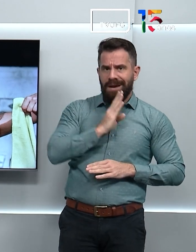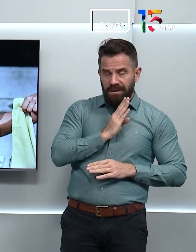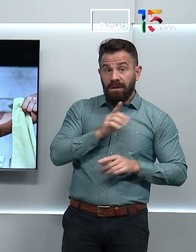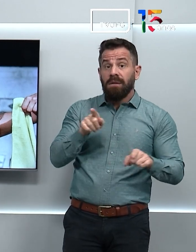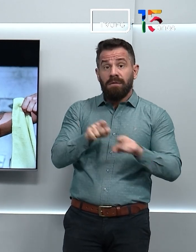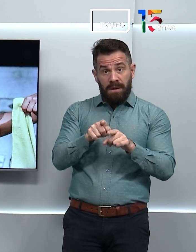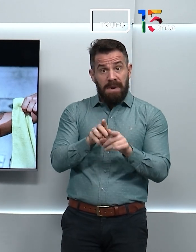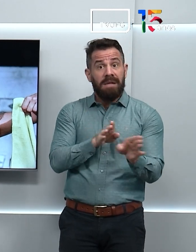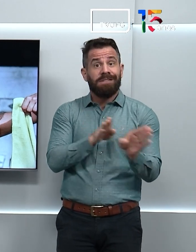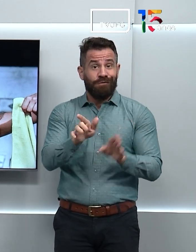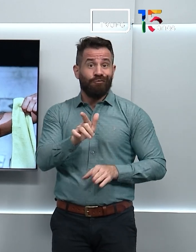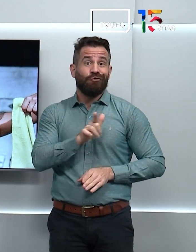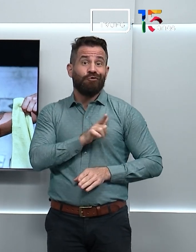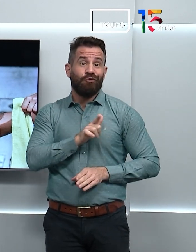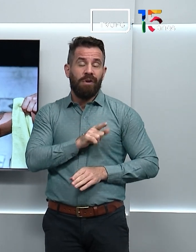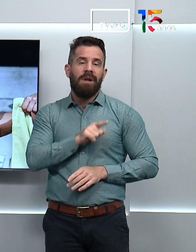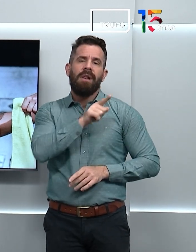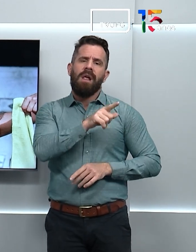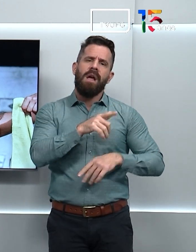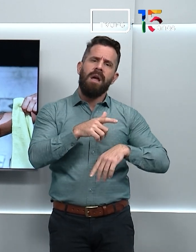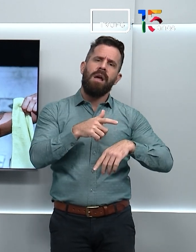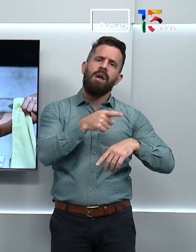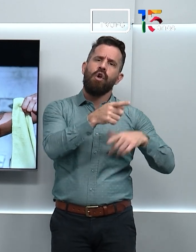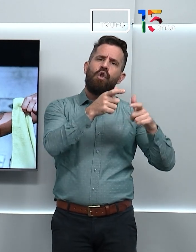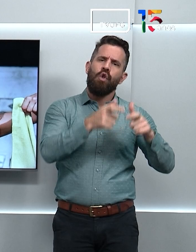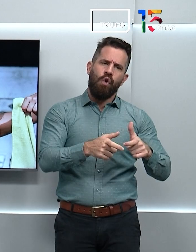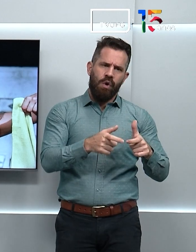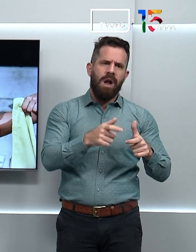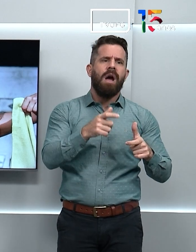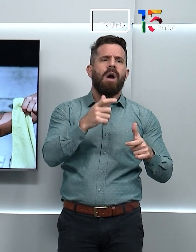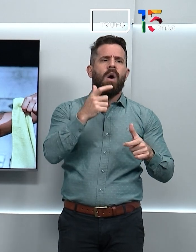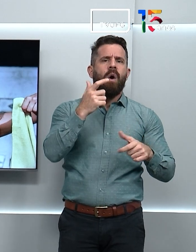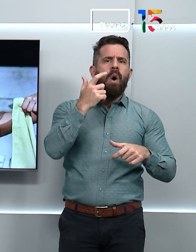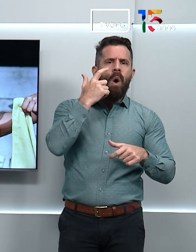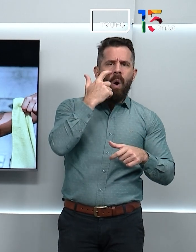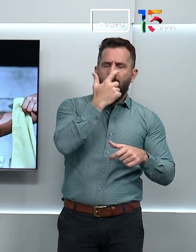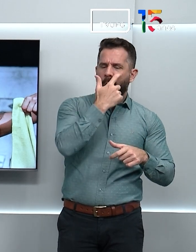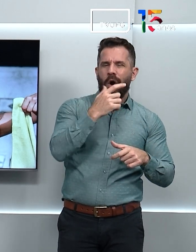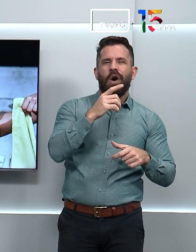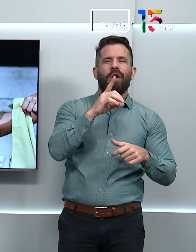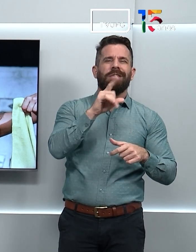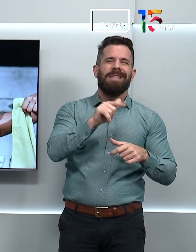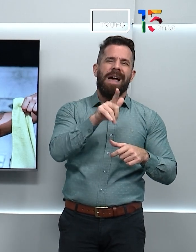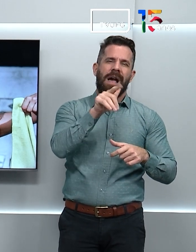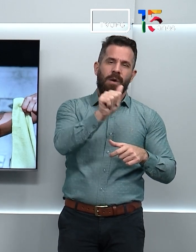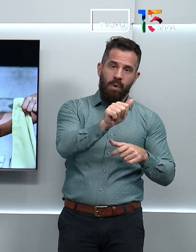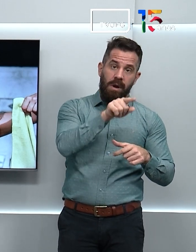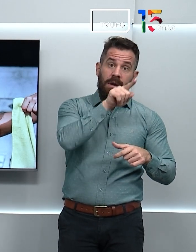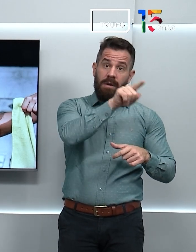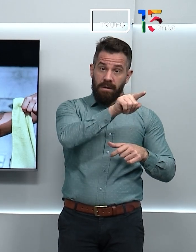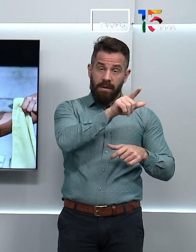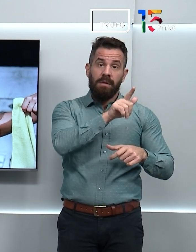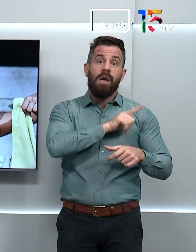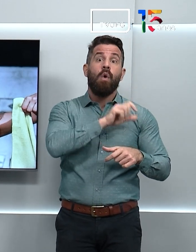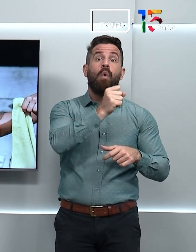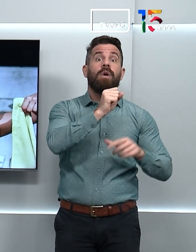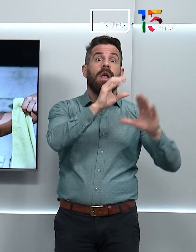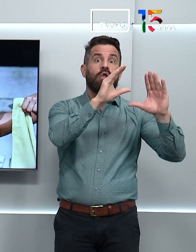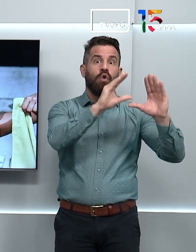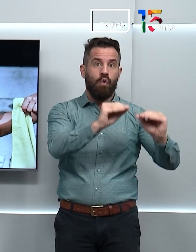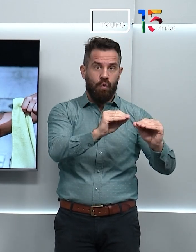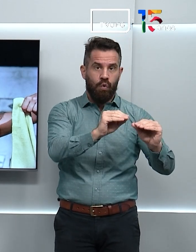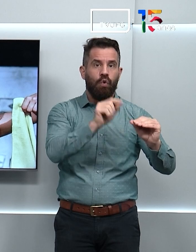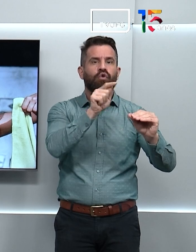da Água, a apresentação começa às 8 horas da noite, como está aqui embaixo, lá no Espaço Naco. Já em